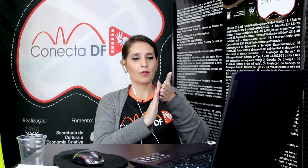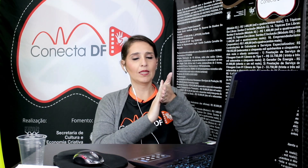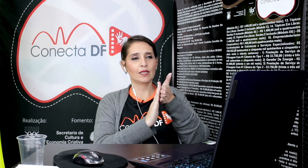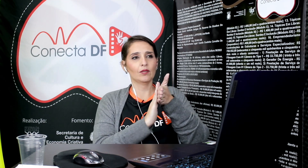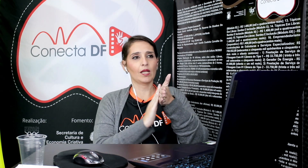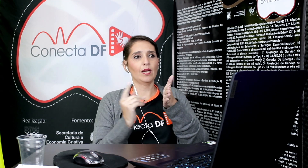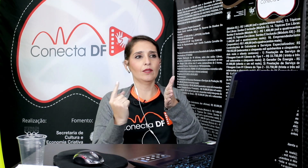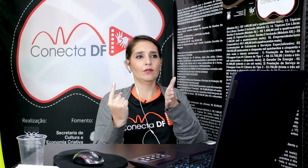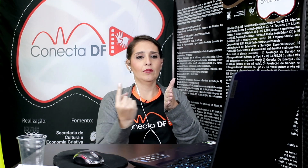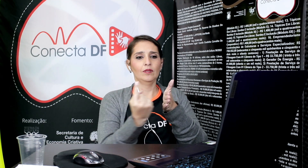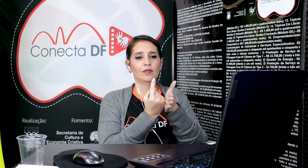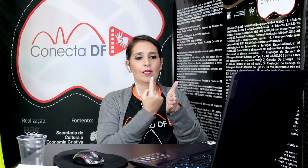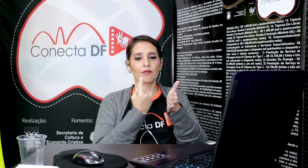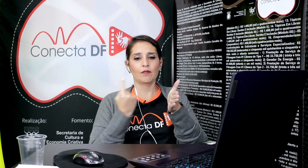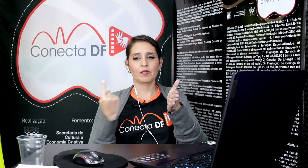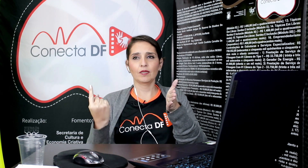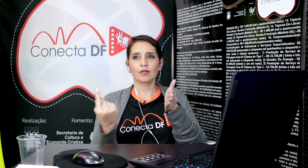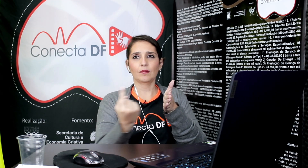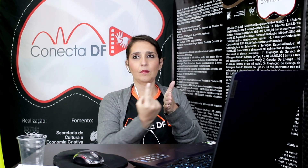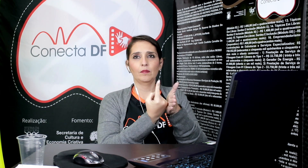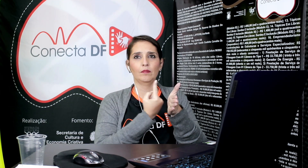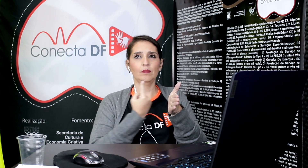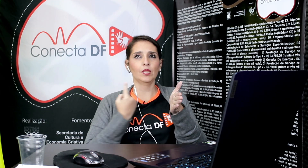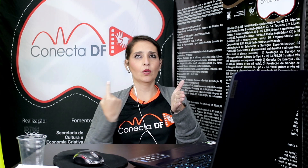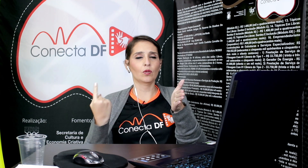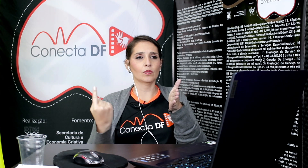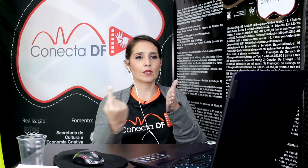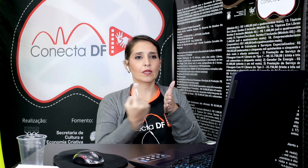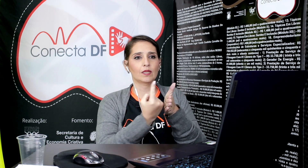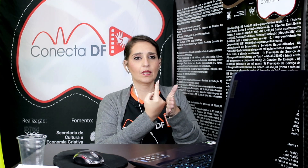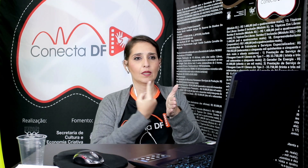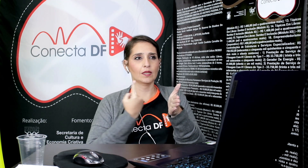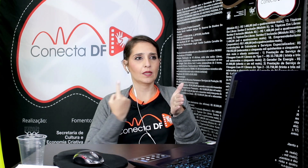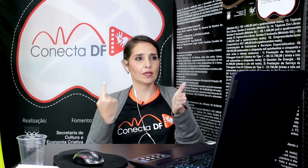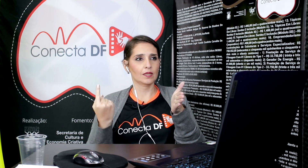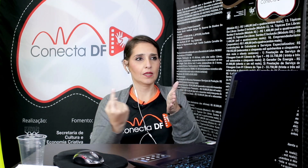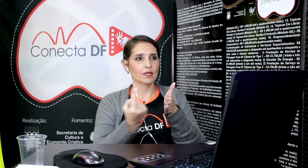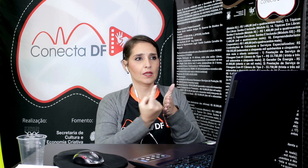A mão assim do lado, aí vai fazendo assim. Micro-ondas.